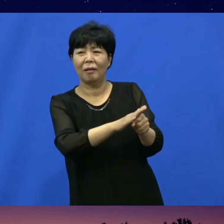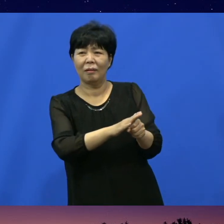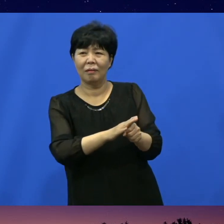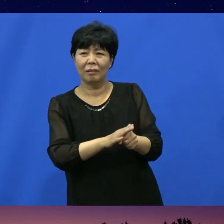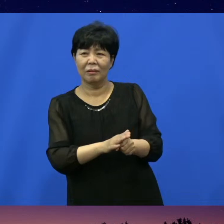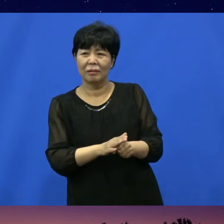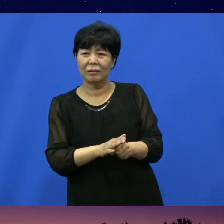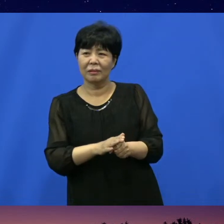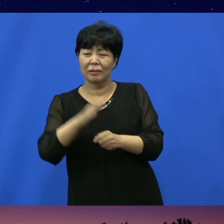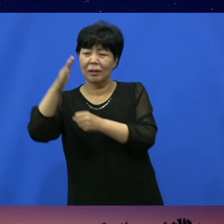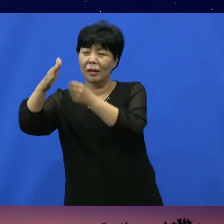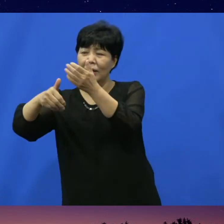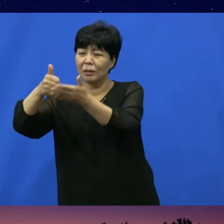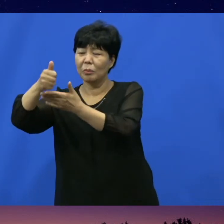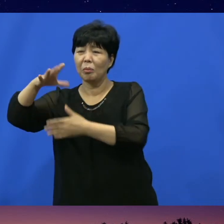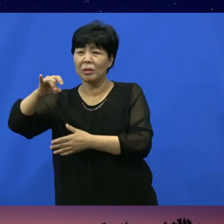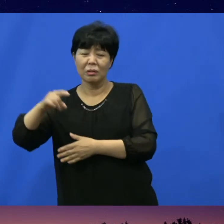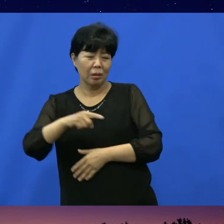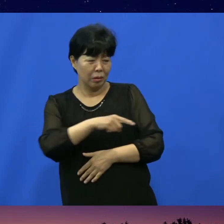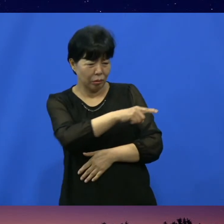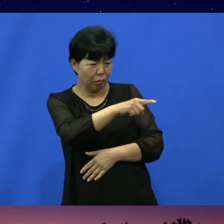사랑해.